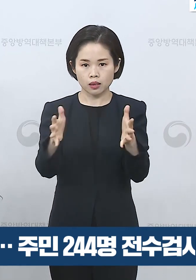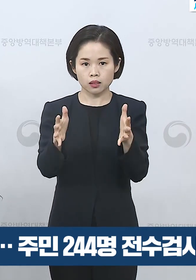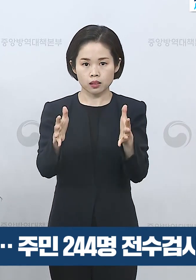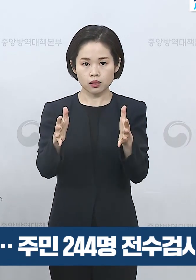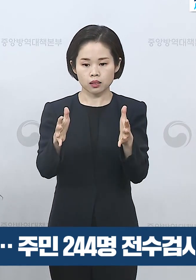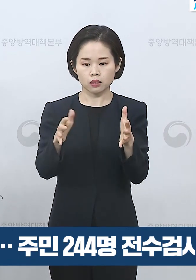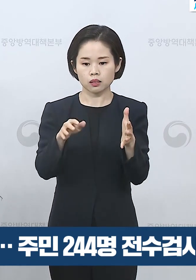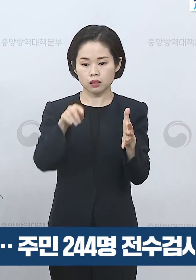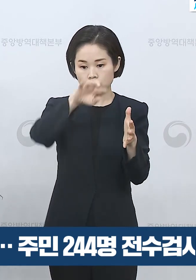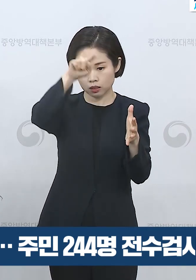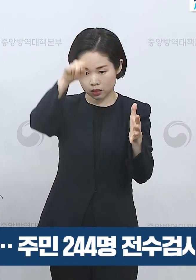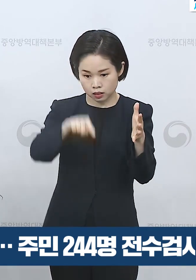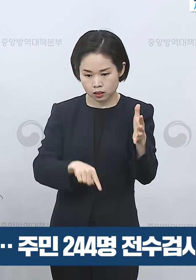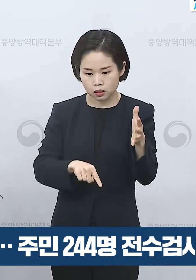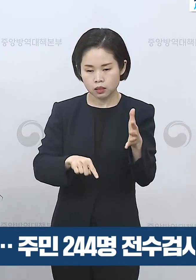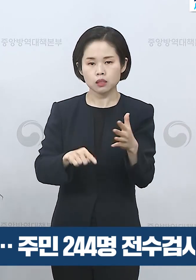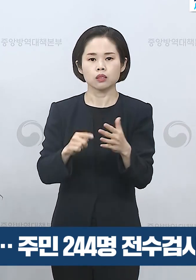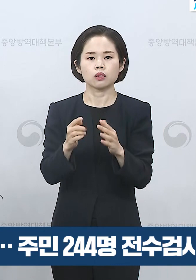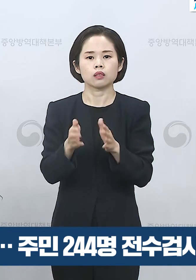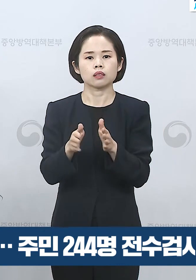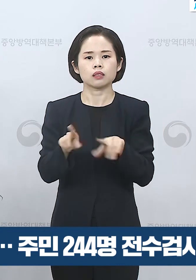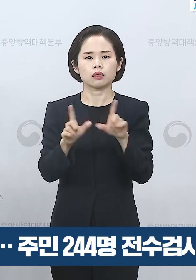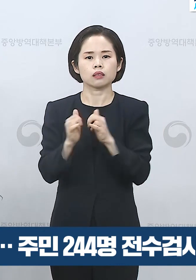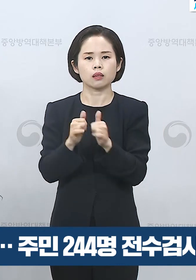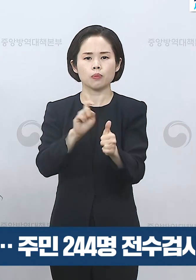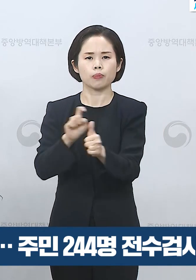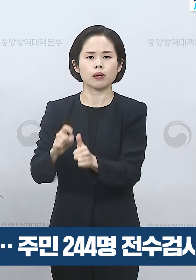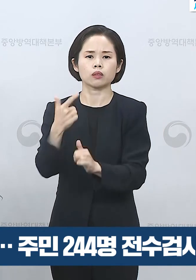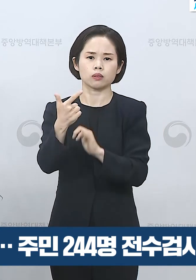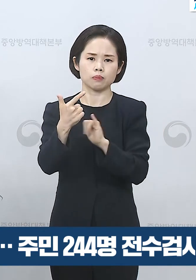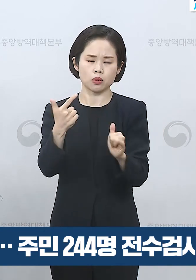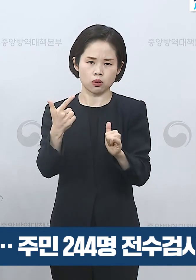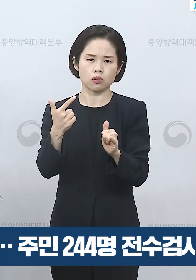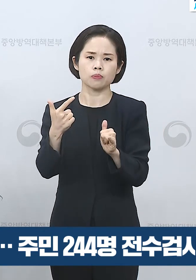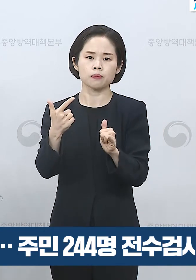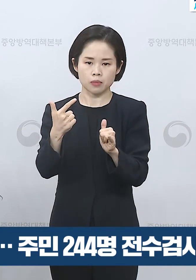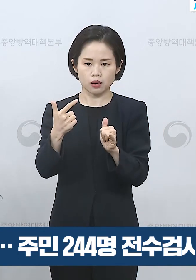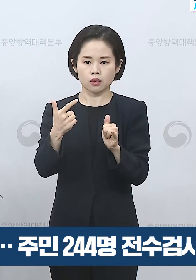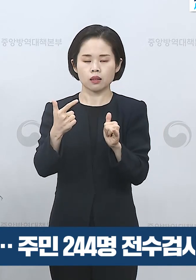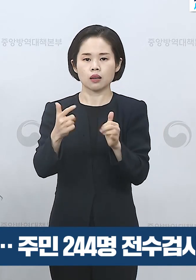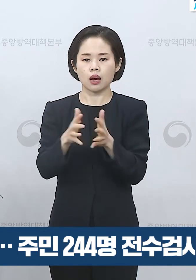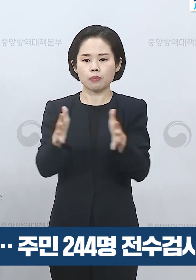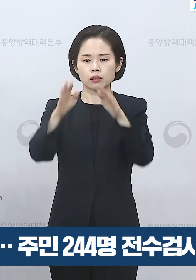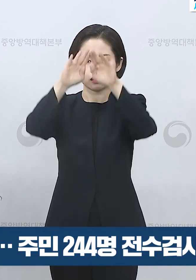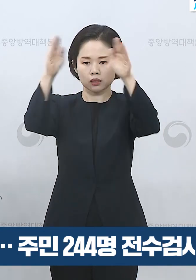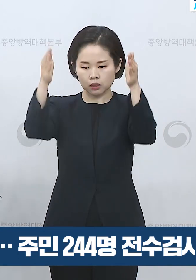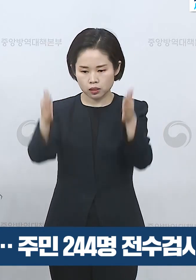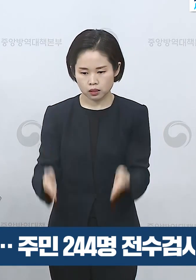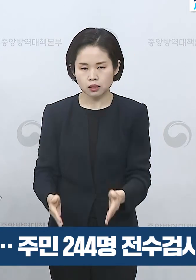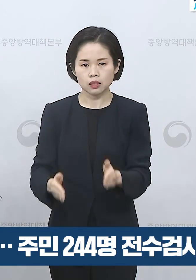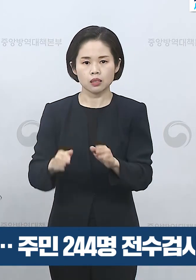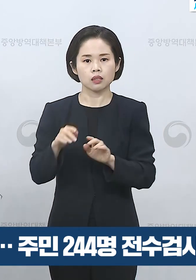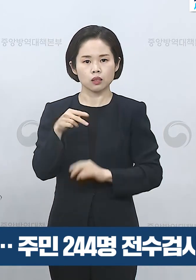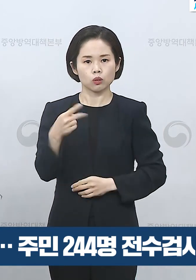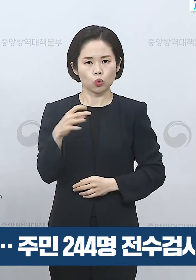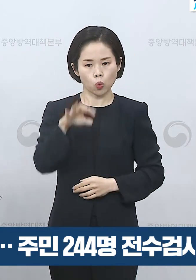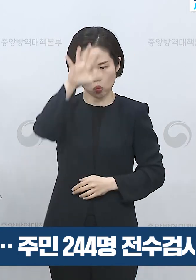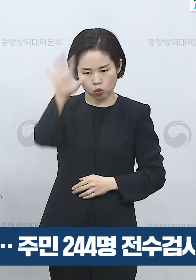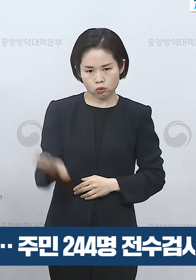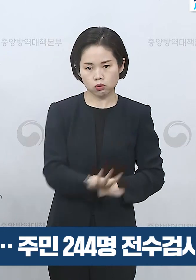주민 6명이 확진이 되어 해당 아파트 1개 동에 대해서 주민 244명에